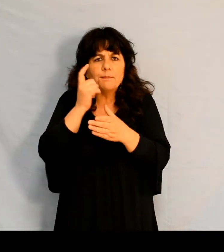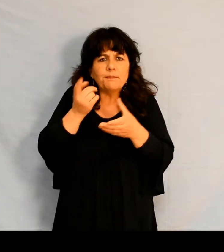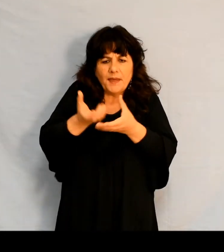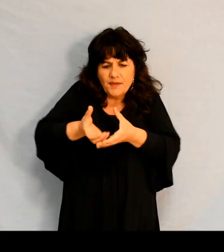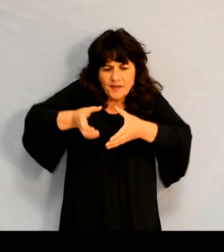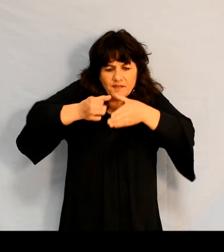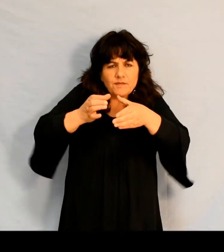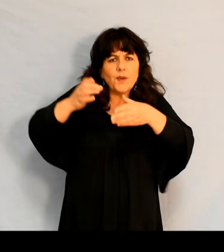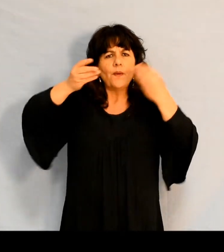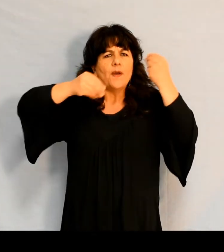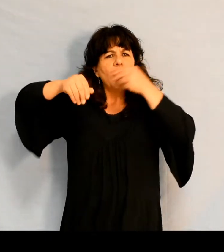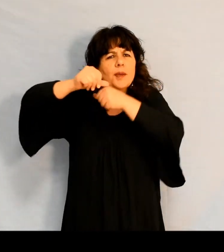aromates qu'elles avaient préparés.